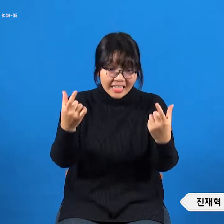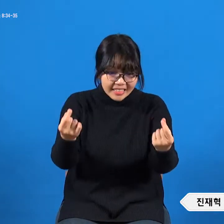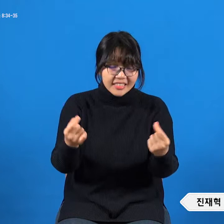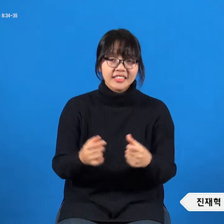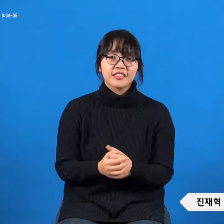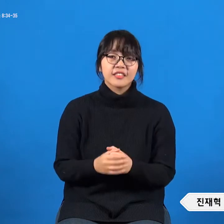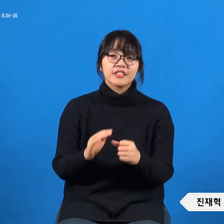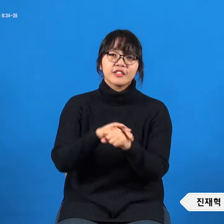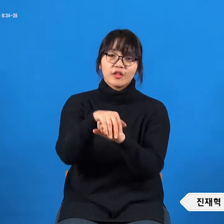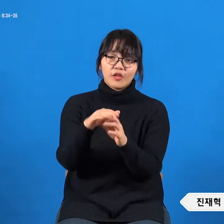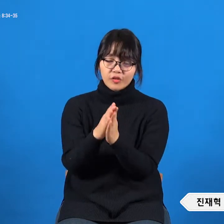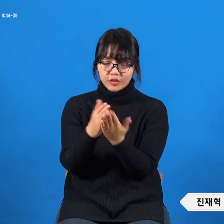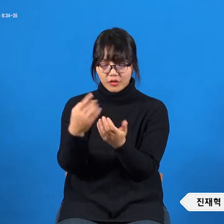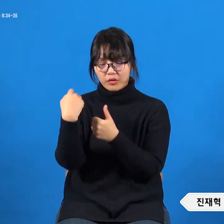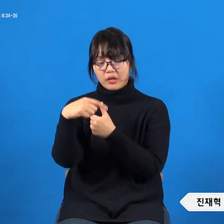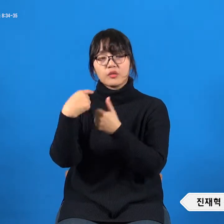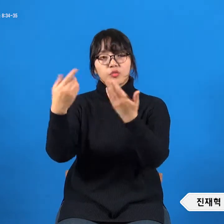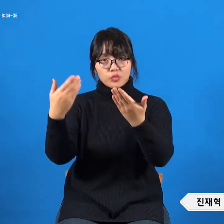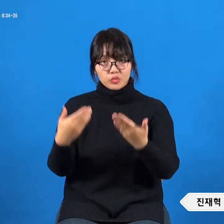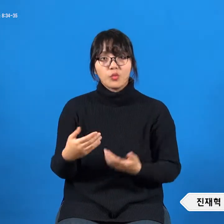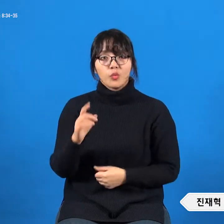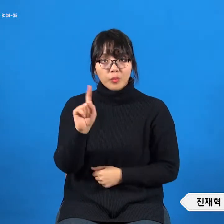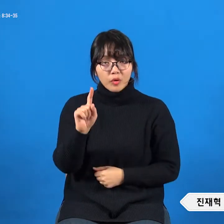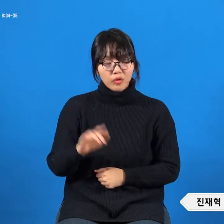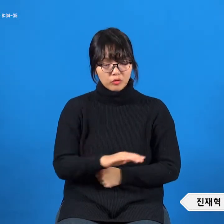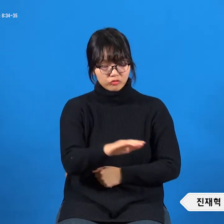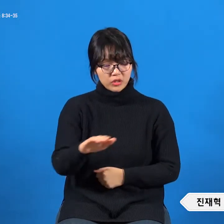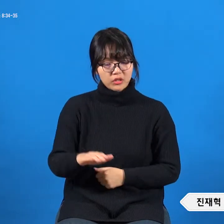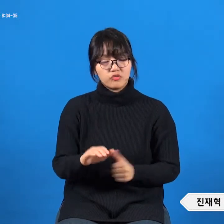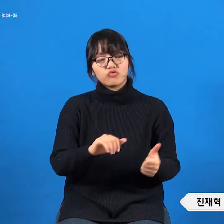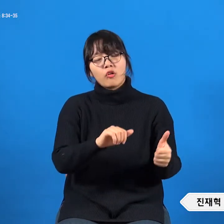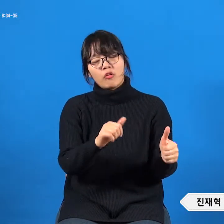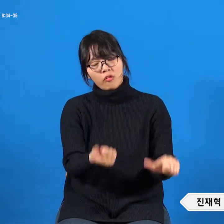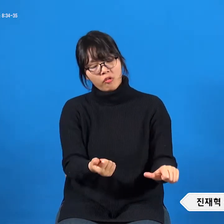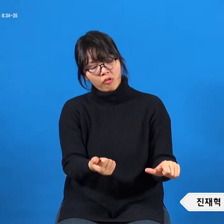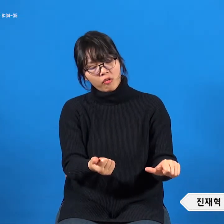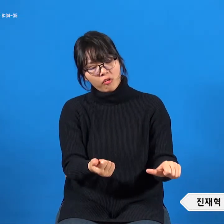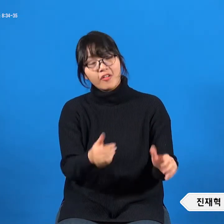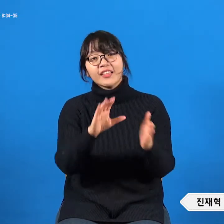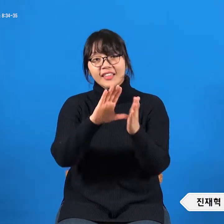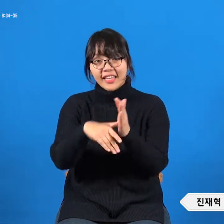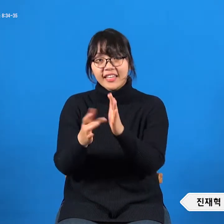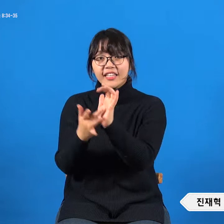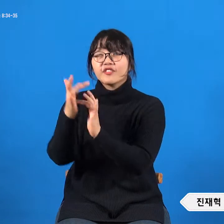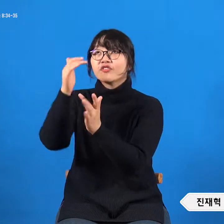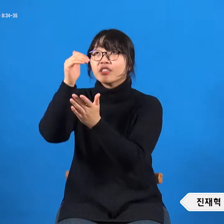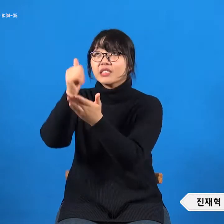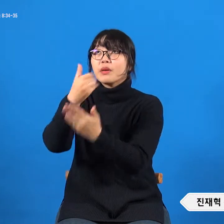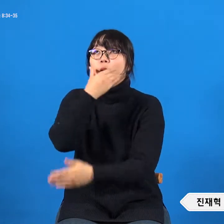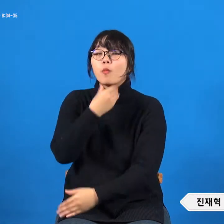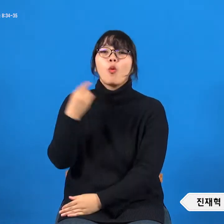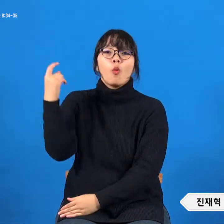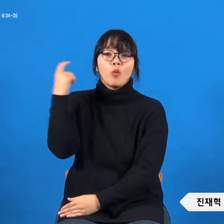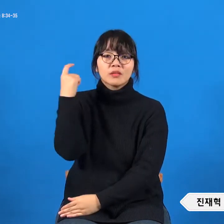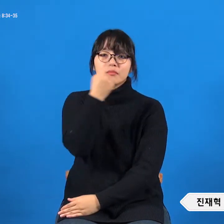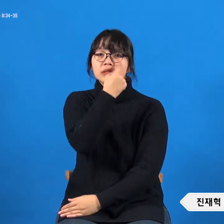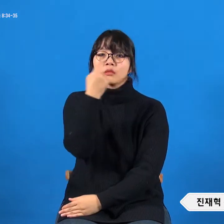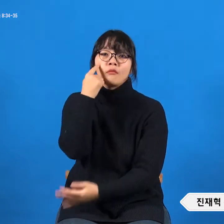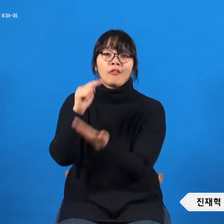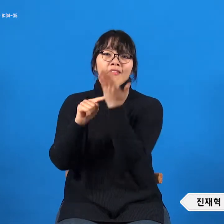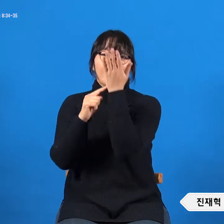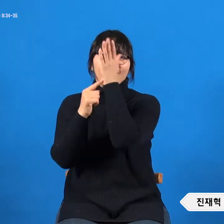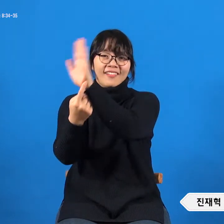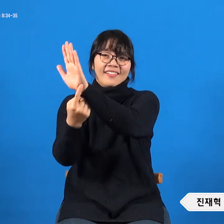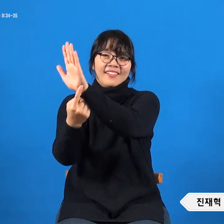그렇습니다. 성경은 우리에게 말합니다. 우리가 죽을 때 하나님의 복음이 증거됩니다. 우리가 그렇게 죽을